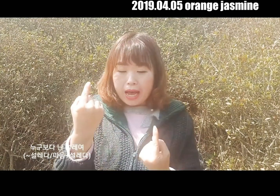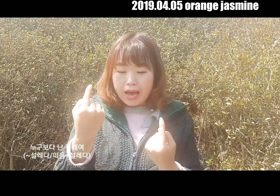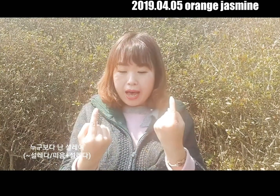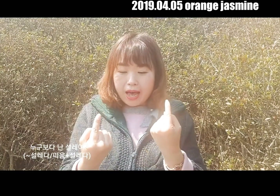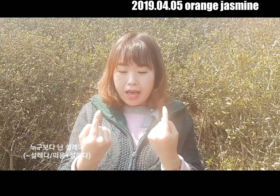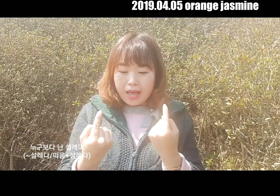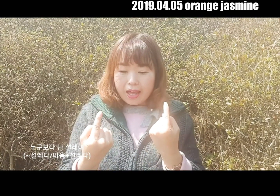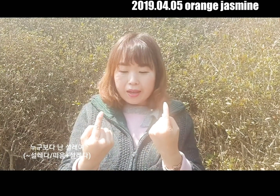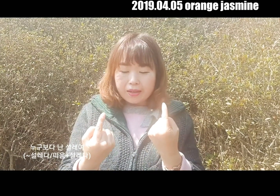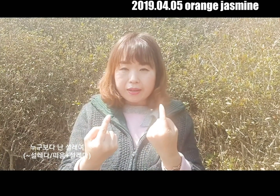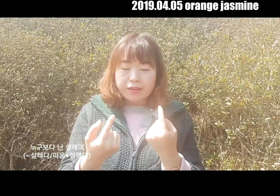누구보다